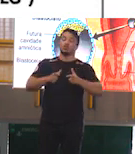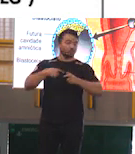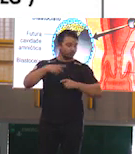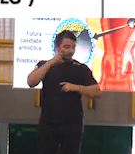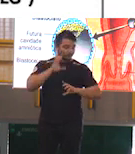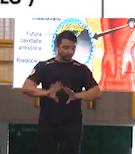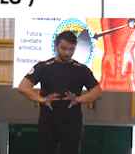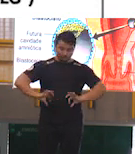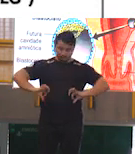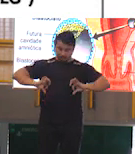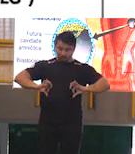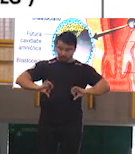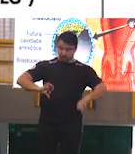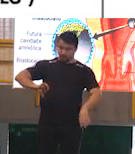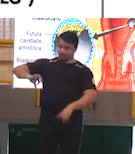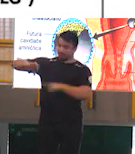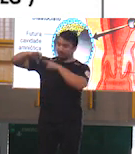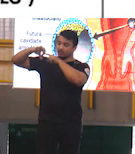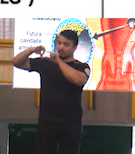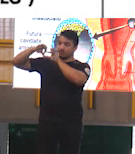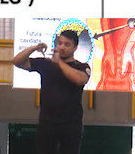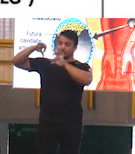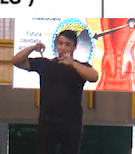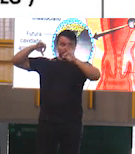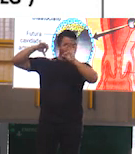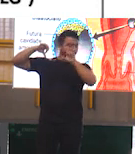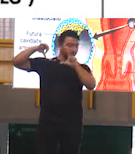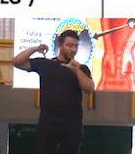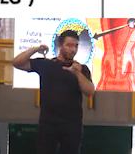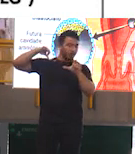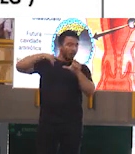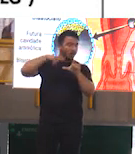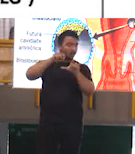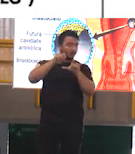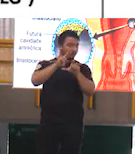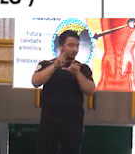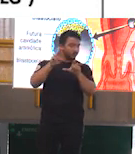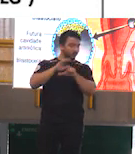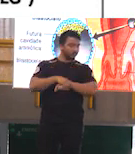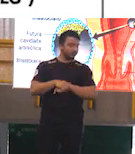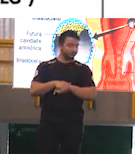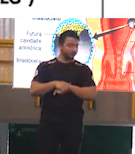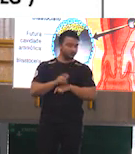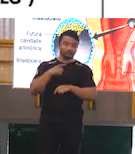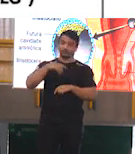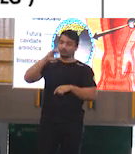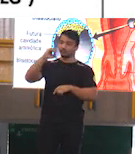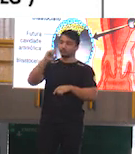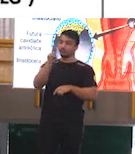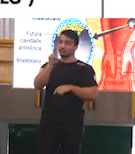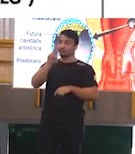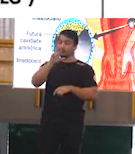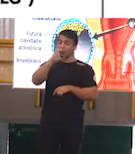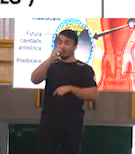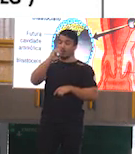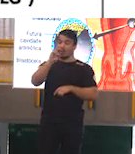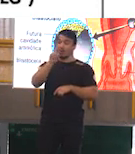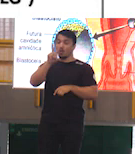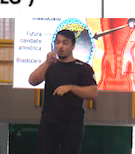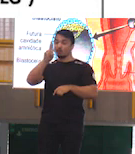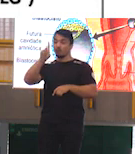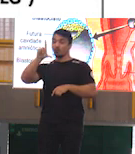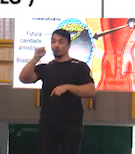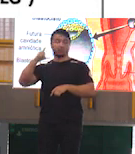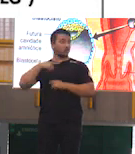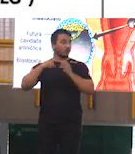Aqui, ó, no chamado terço distal, onde você vai ter o encontro do óvulo com quem?